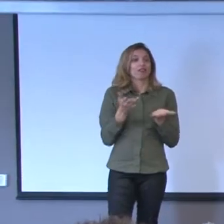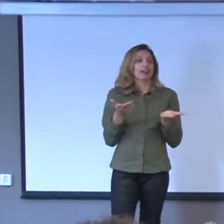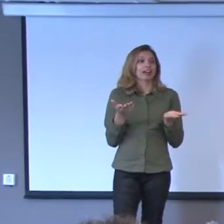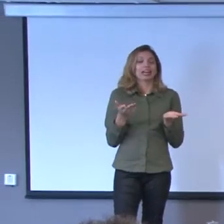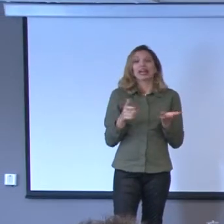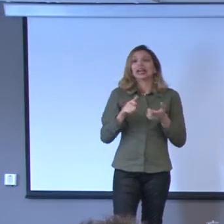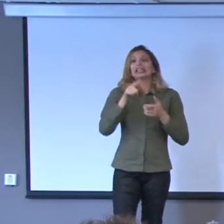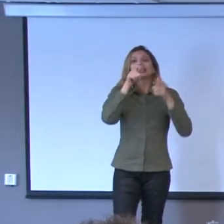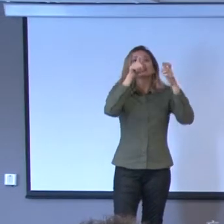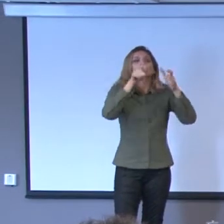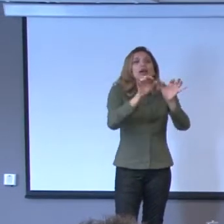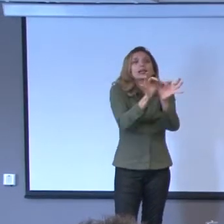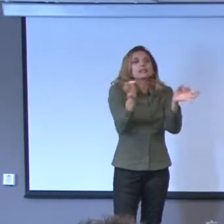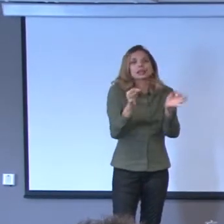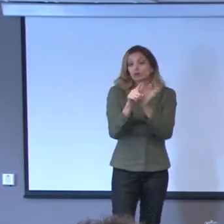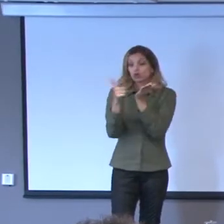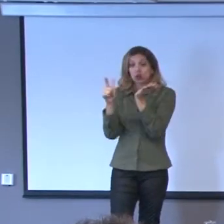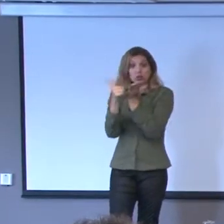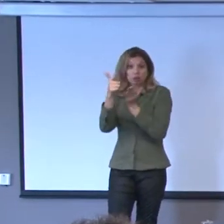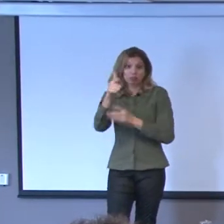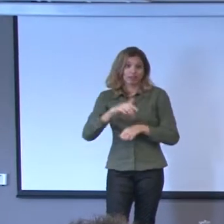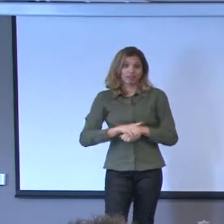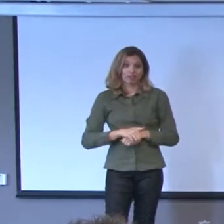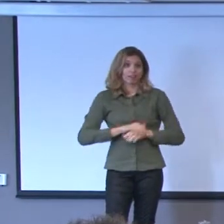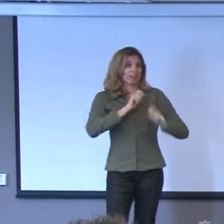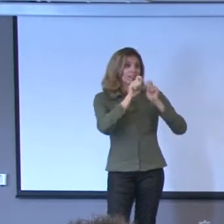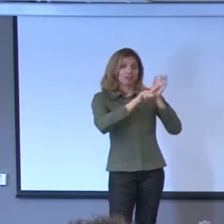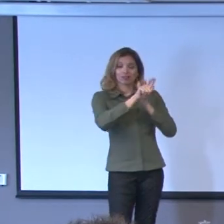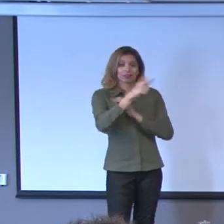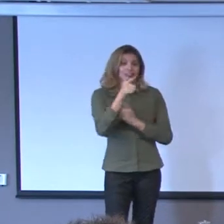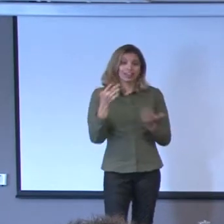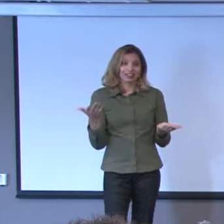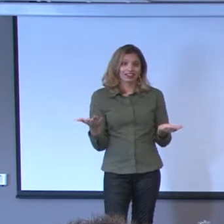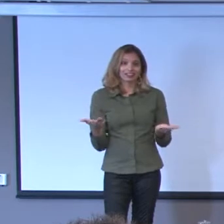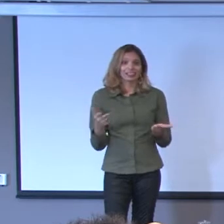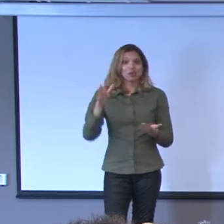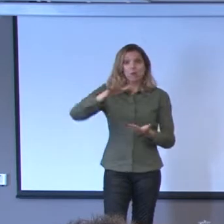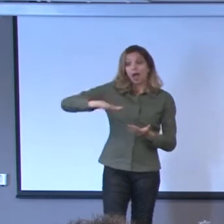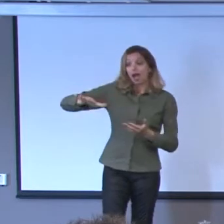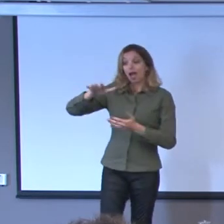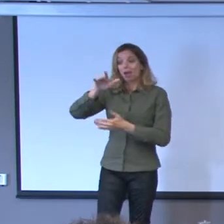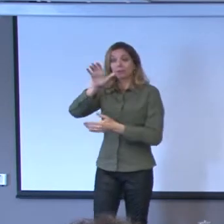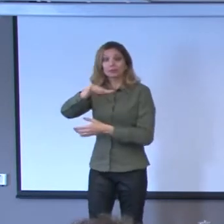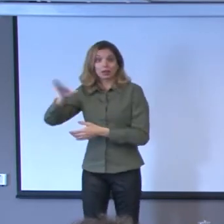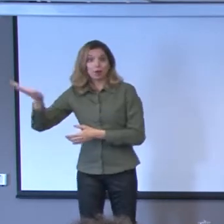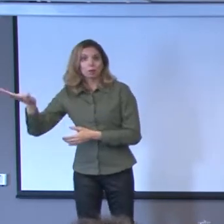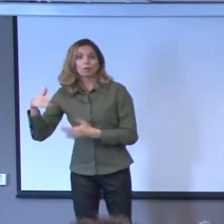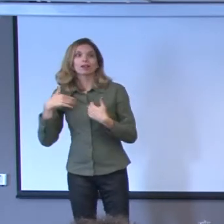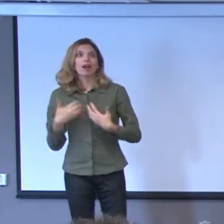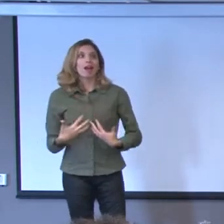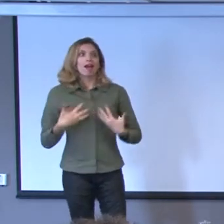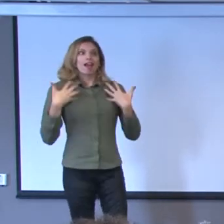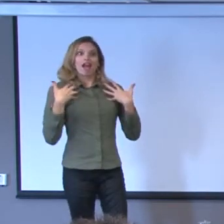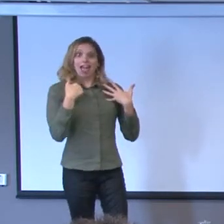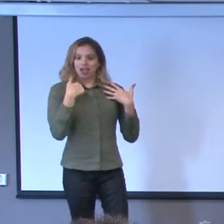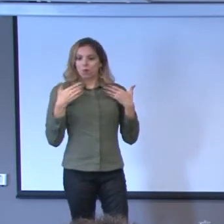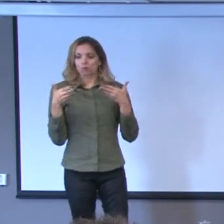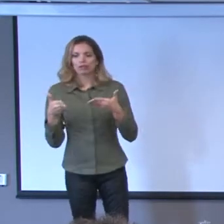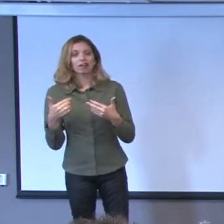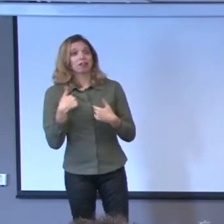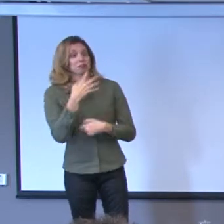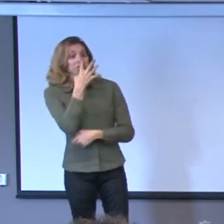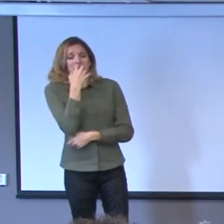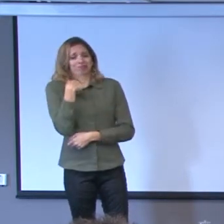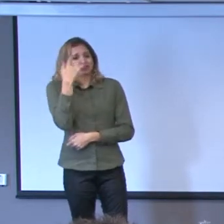nesses lugares que deveria estar, enfim. Então, era um motivo de muita honra para eles, assim, a minha presença lá, embora,